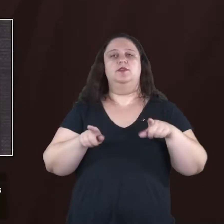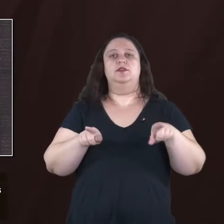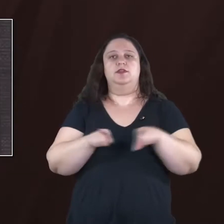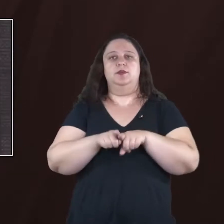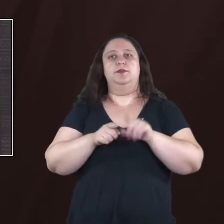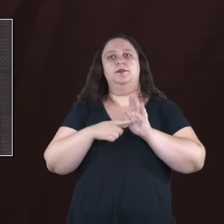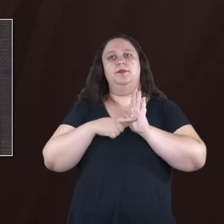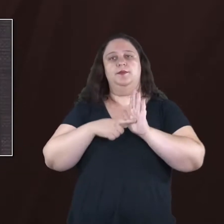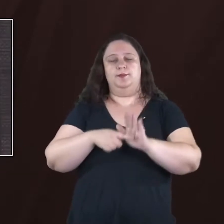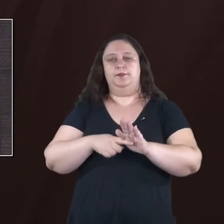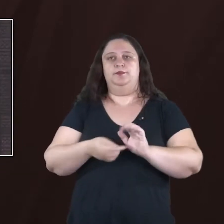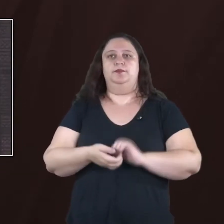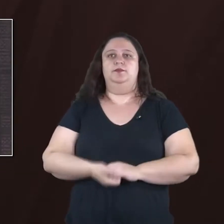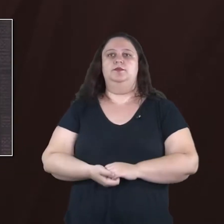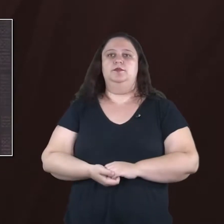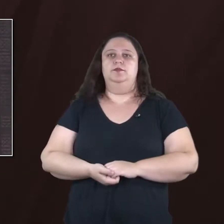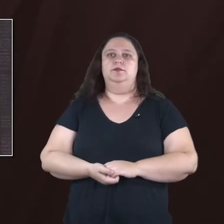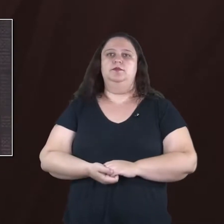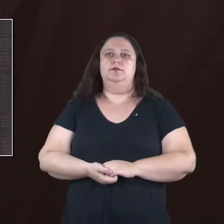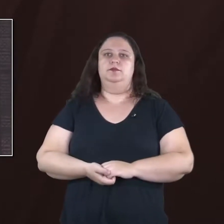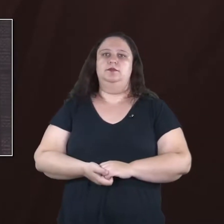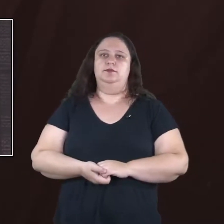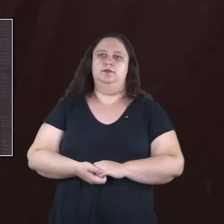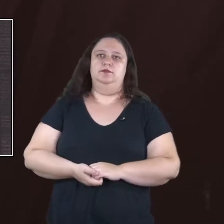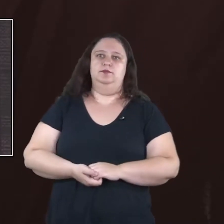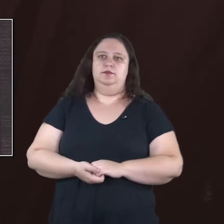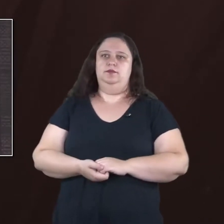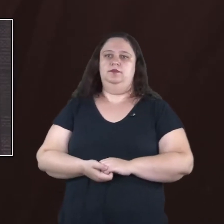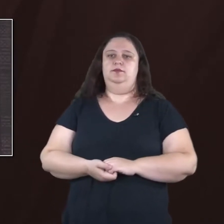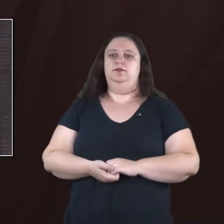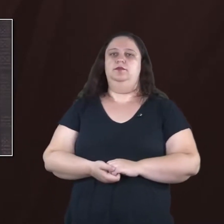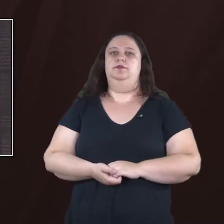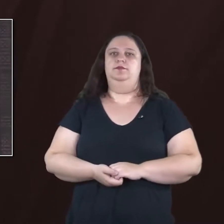em que Paulo ele foi